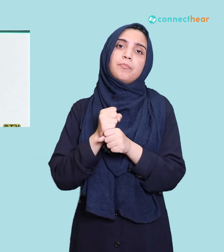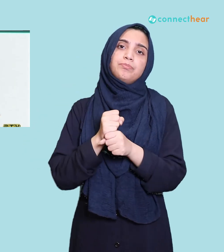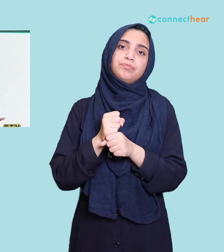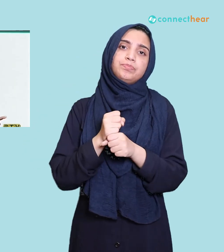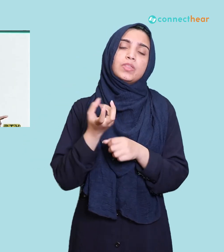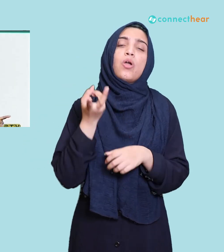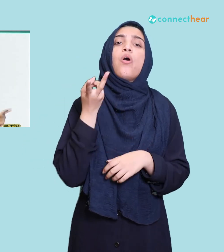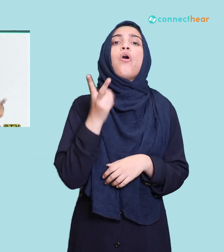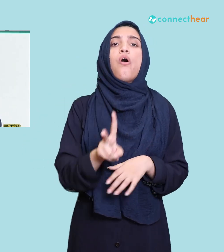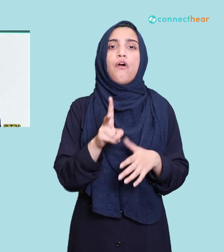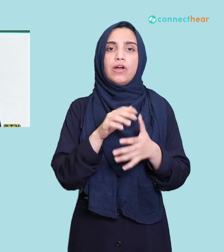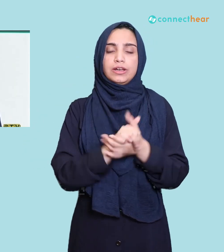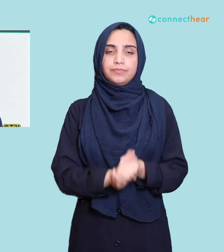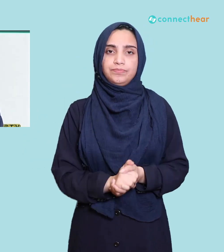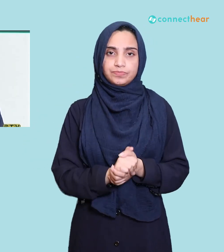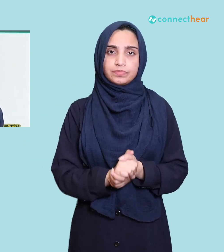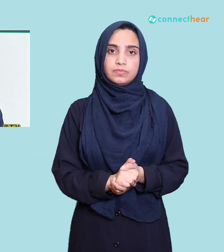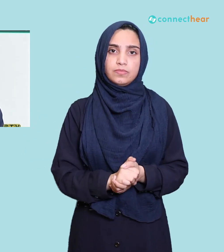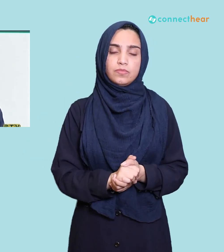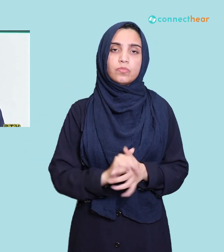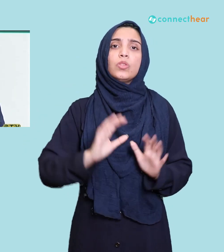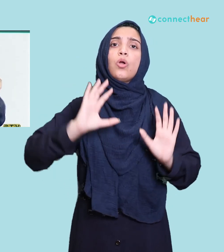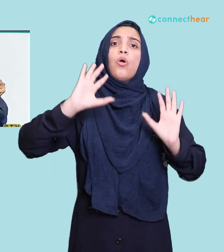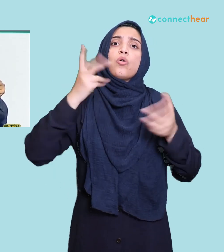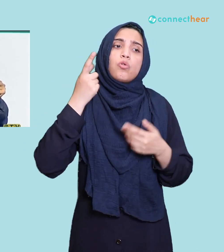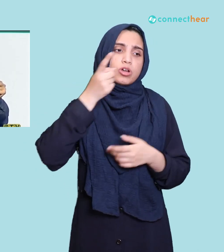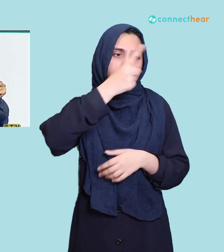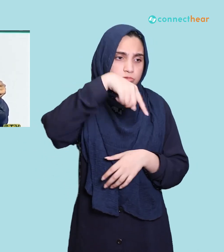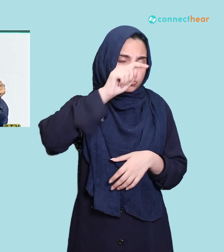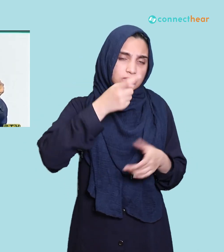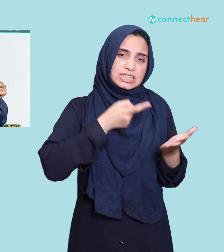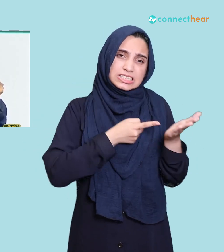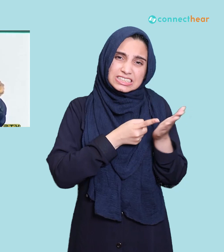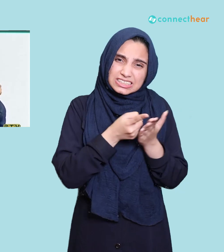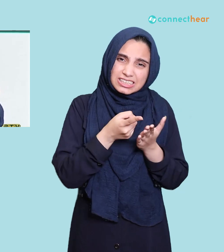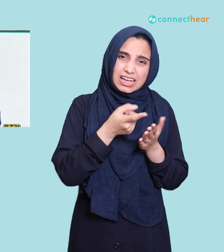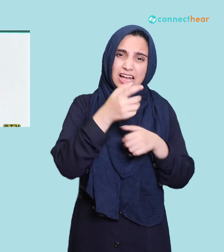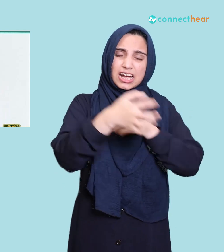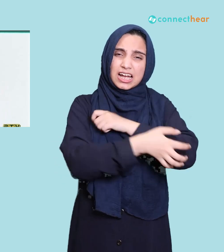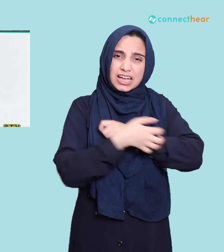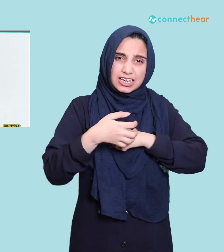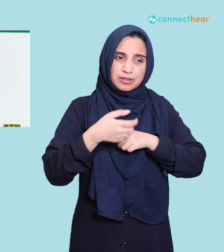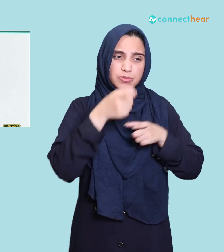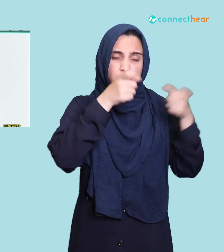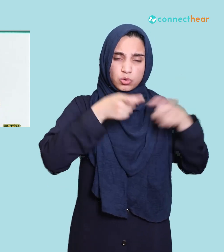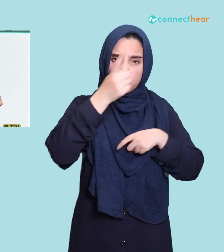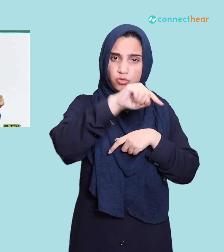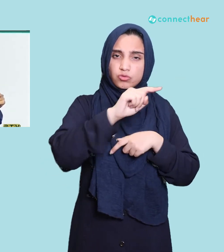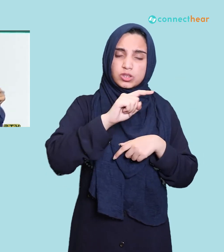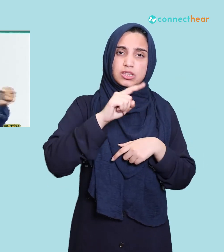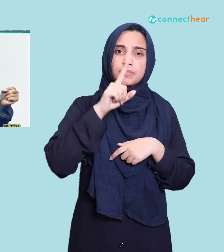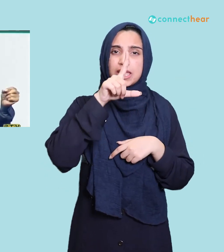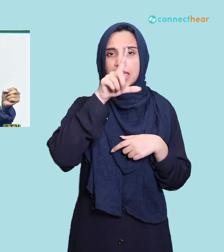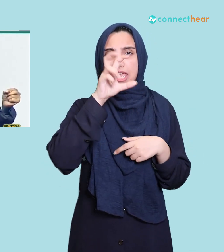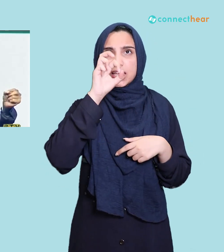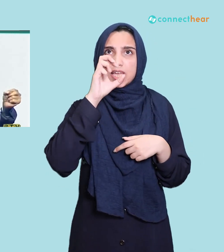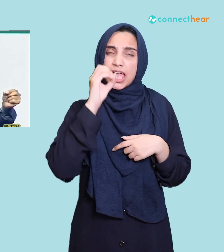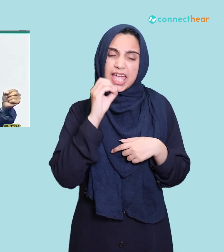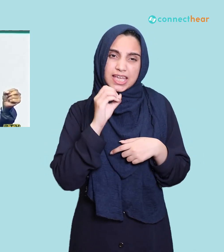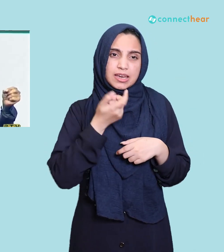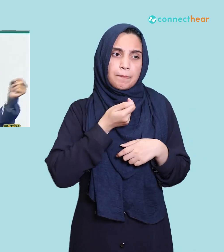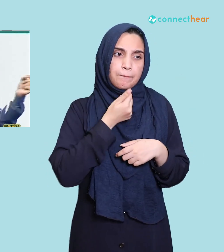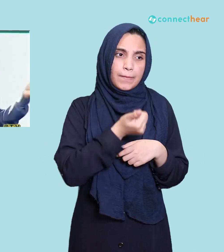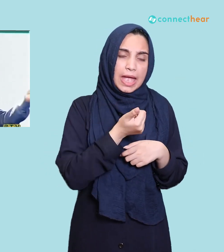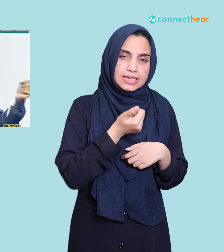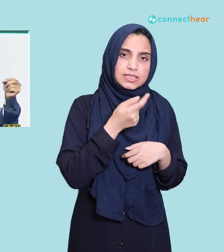اور پھر یہ جو ان کو پرائس بھی ہوتا تھا، اگر 180 روپیہ پرائس فکس کیا گیا گنے کا،